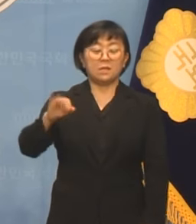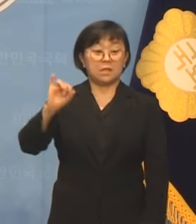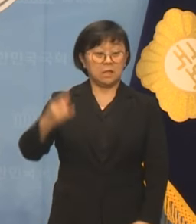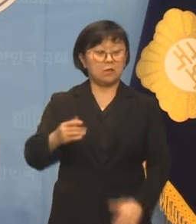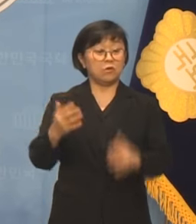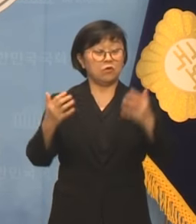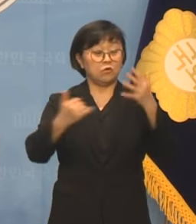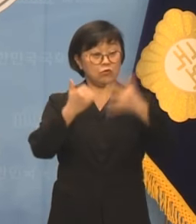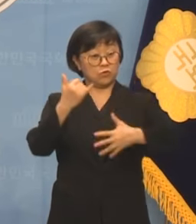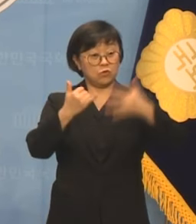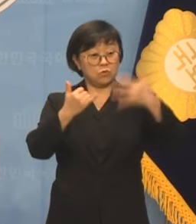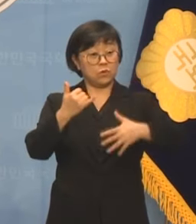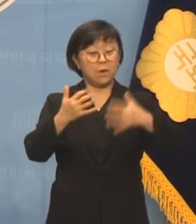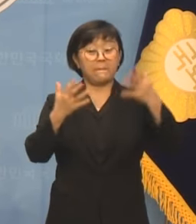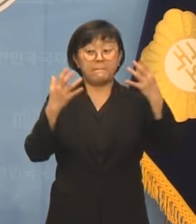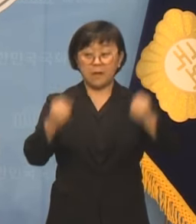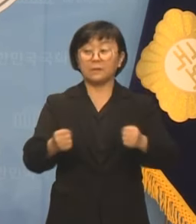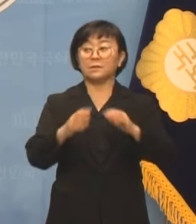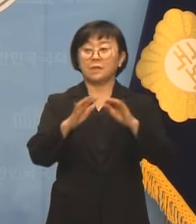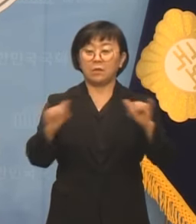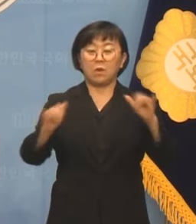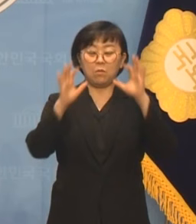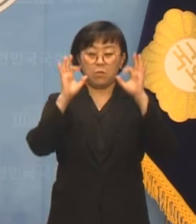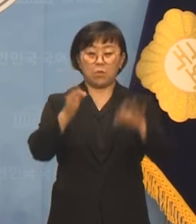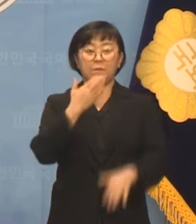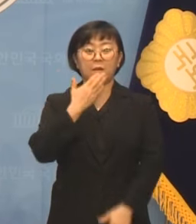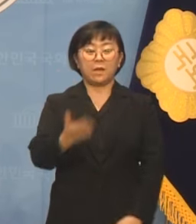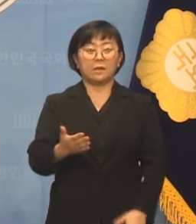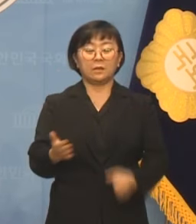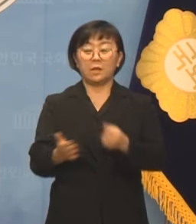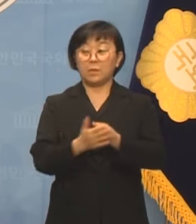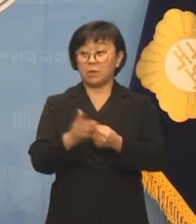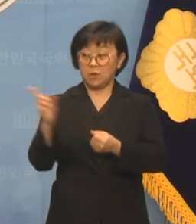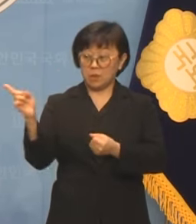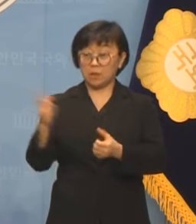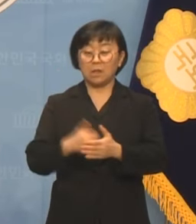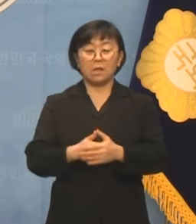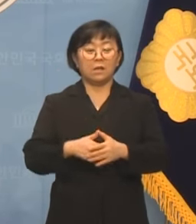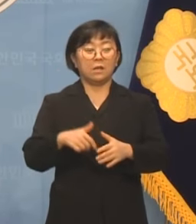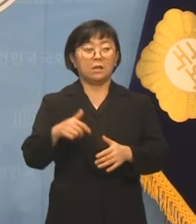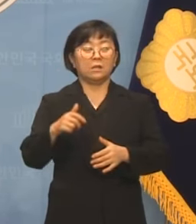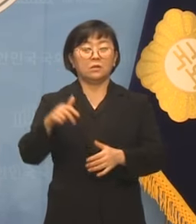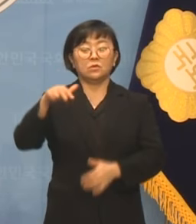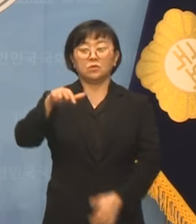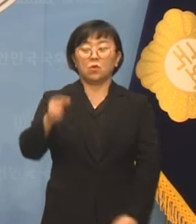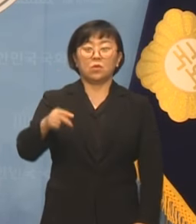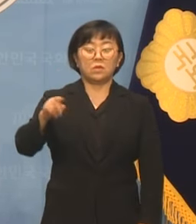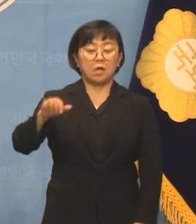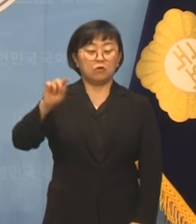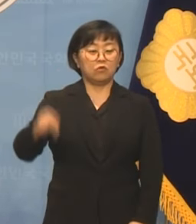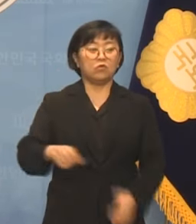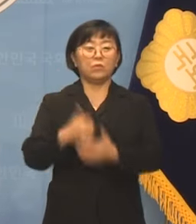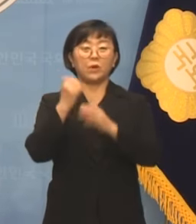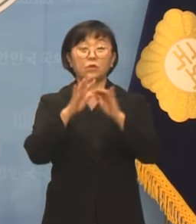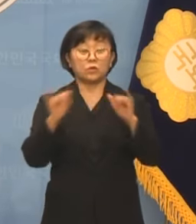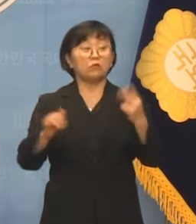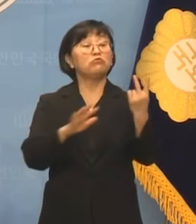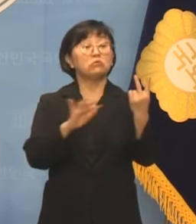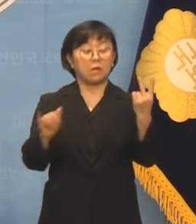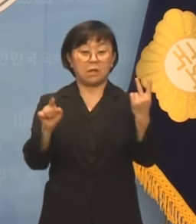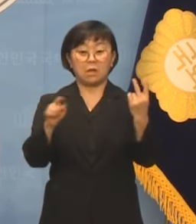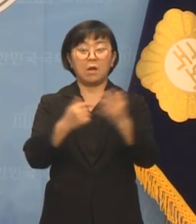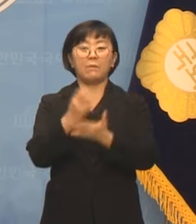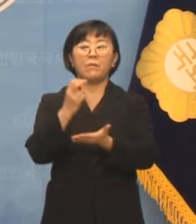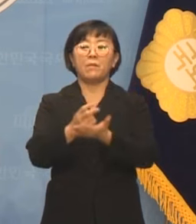유튜브는 수십만 명이 보게 됩니다. 그리고 여기에 조상규라고 하는 변호사, 이 둘 다 변호사입니다.